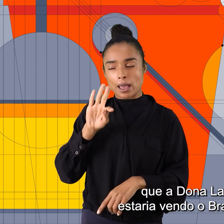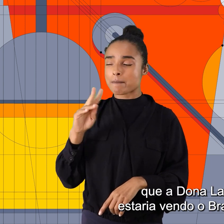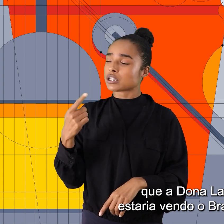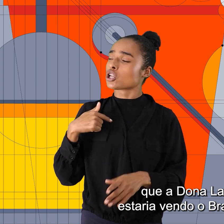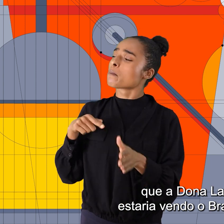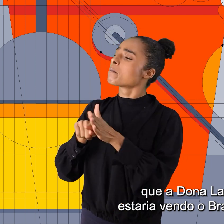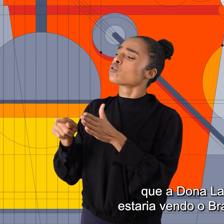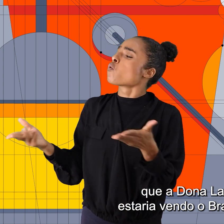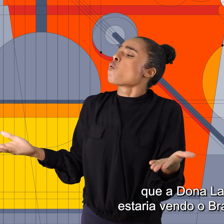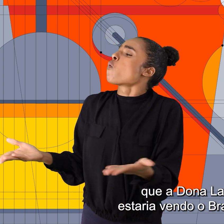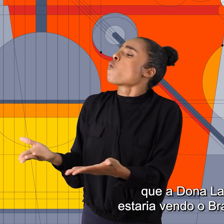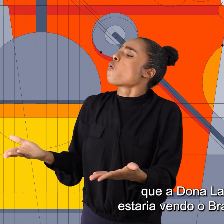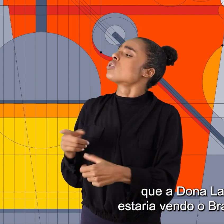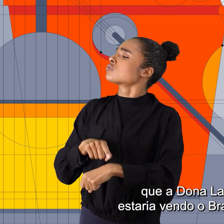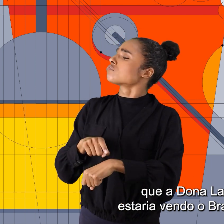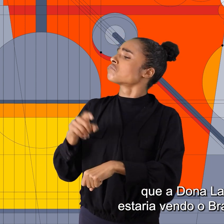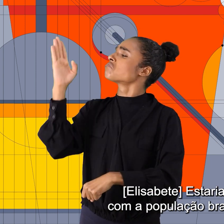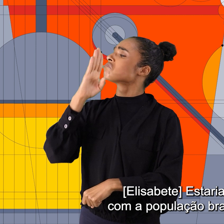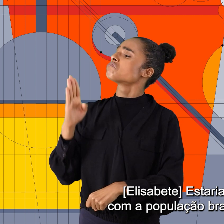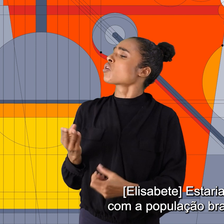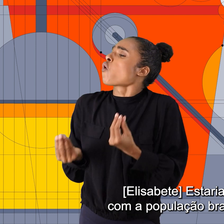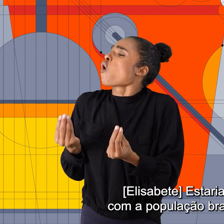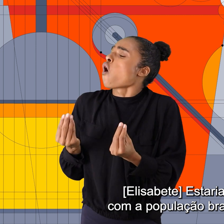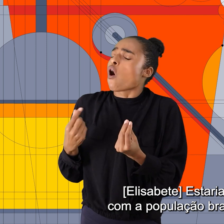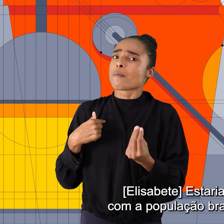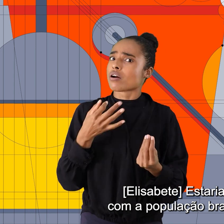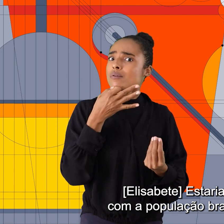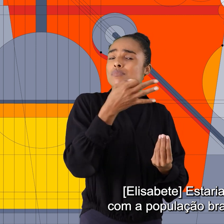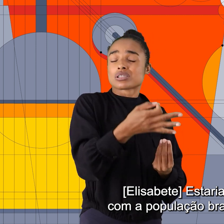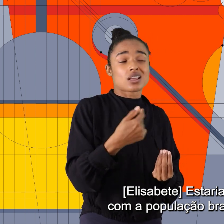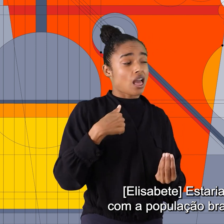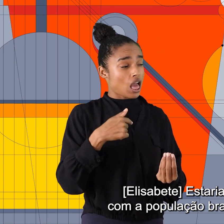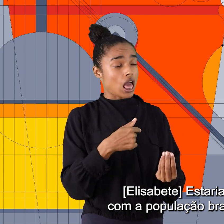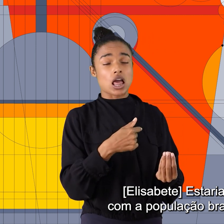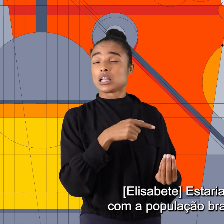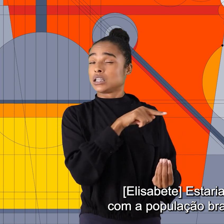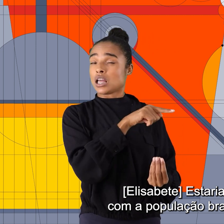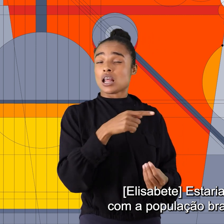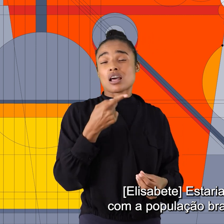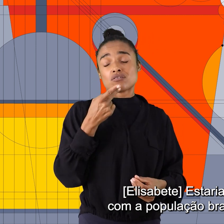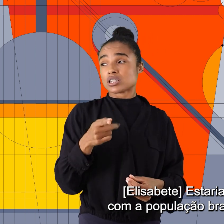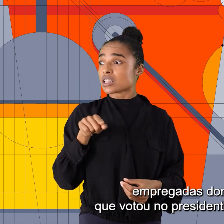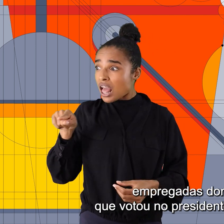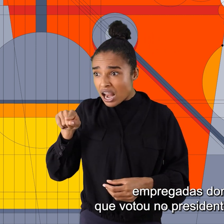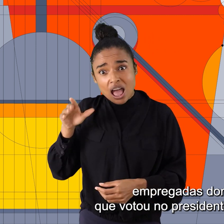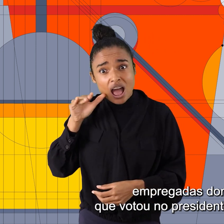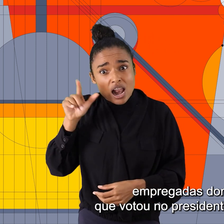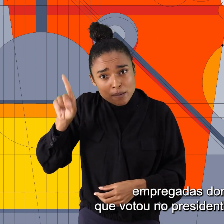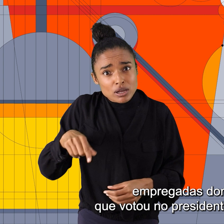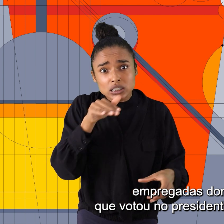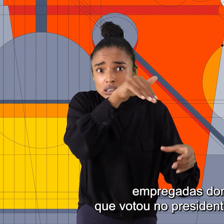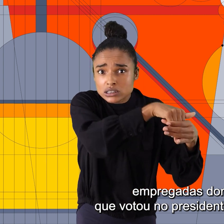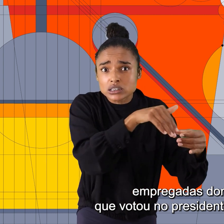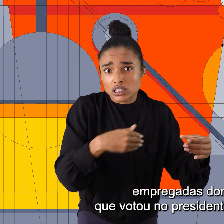dona Laudelina estaria vendo o Brasil de hoje. Estaria indignada com a população brasileira, pobre, empregadas domésticas,